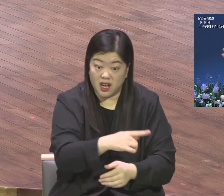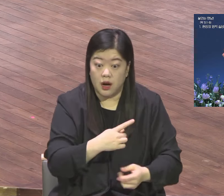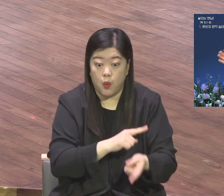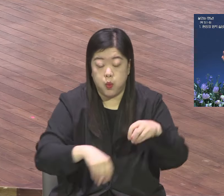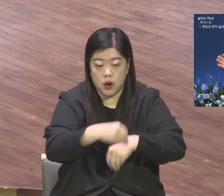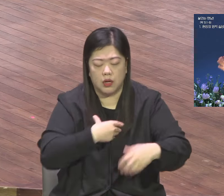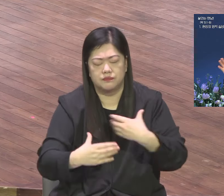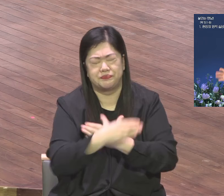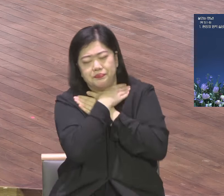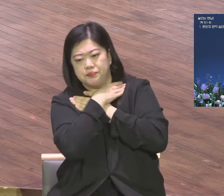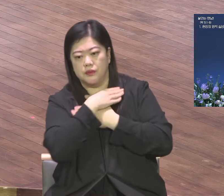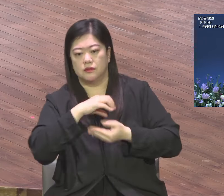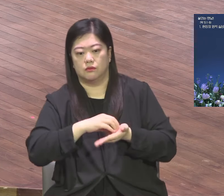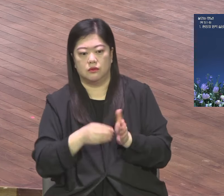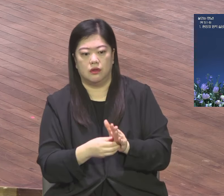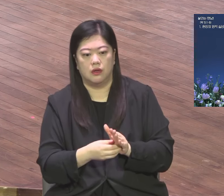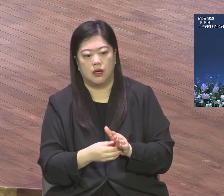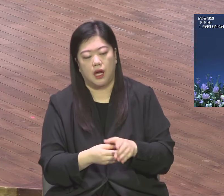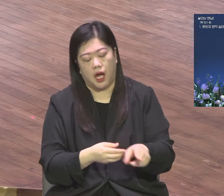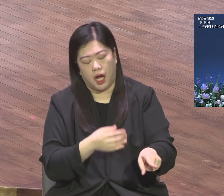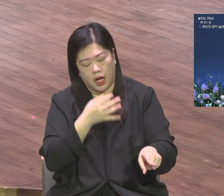아무도 제어할 수 없는 그런 상태.